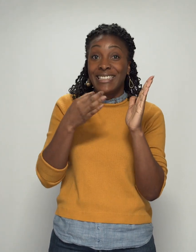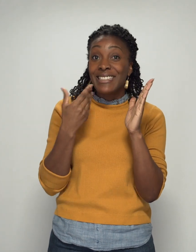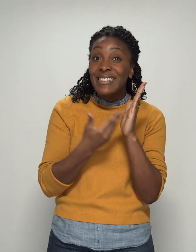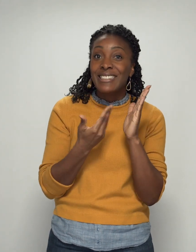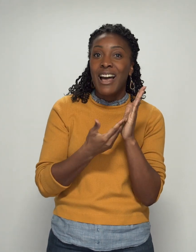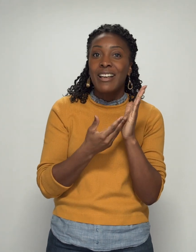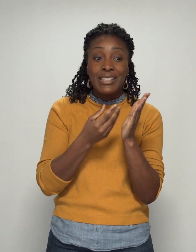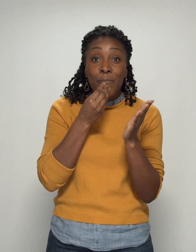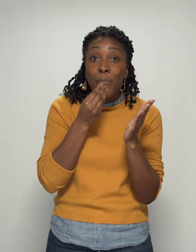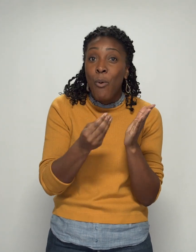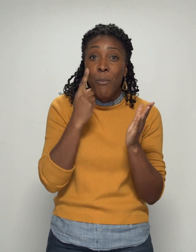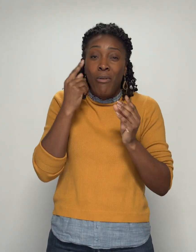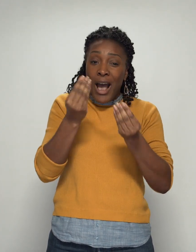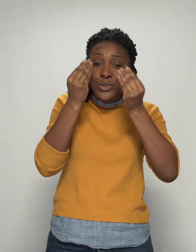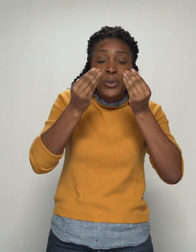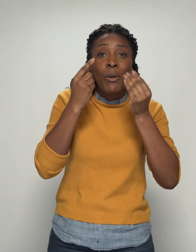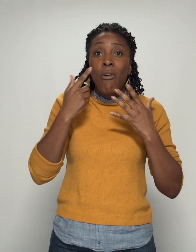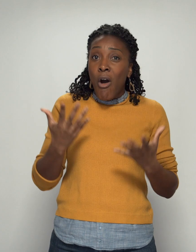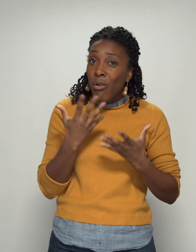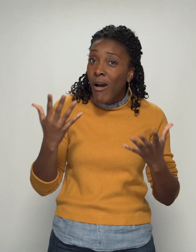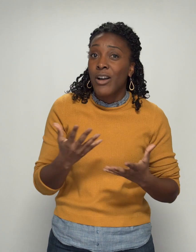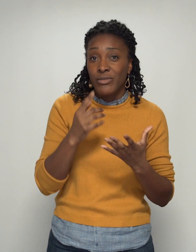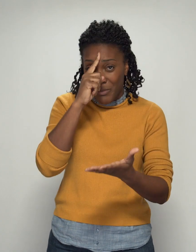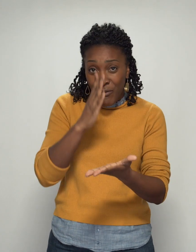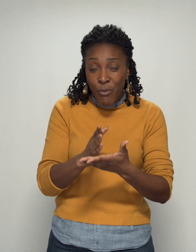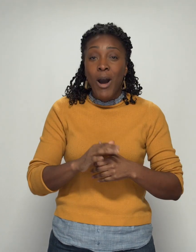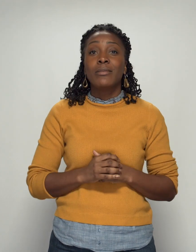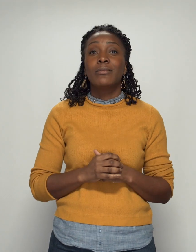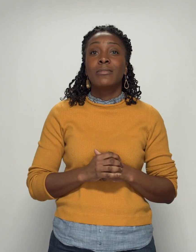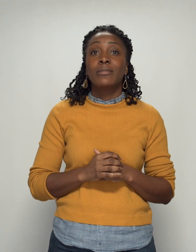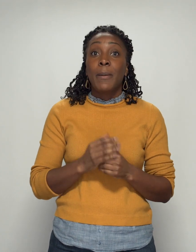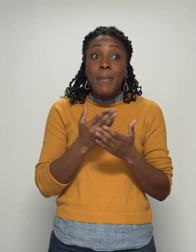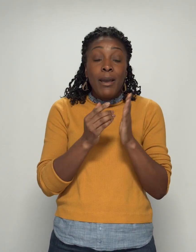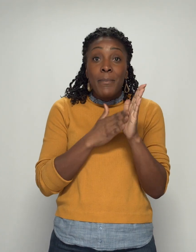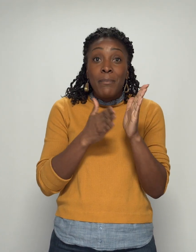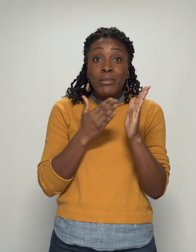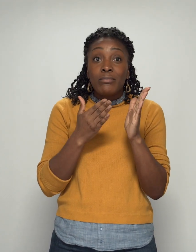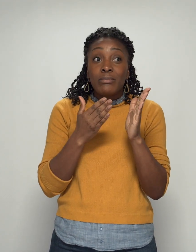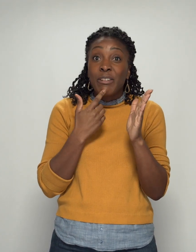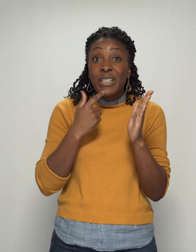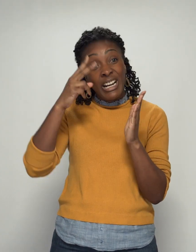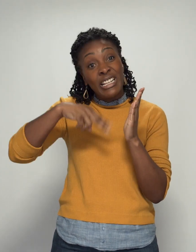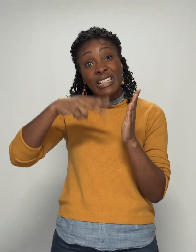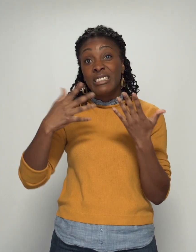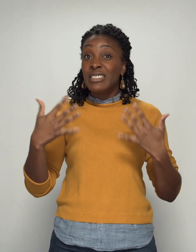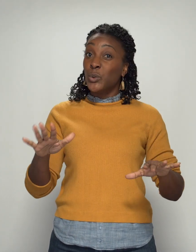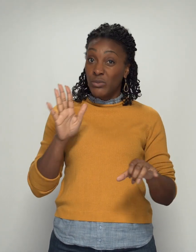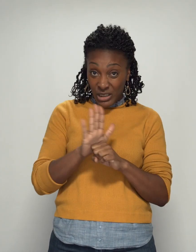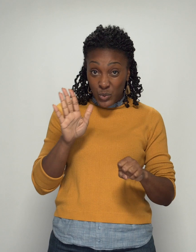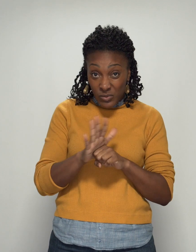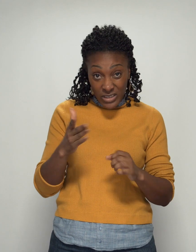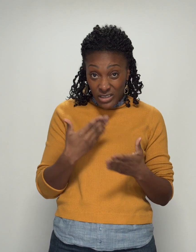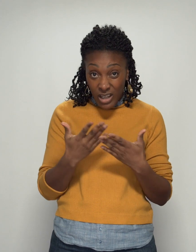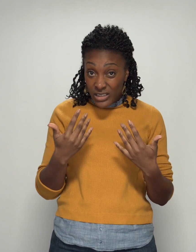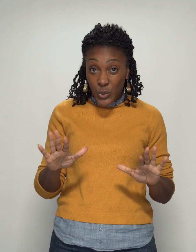Dieu est bonne pour nous instruire, pour nous encourager dans notre foi. Mais cette parole de Dieu, il ne suffit pas simplement de la lire,